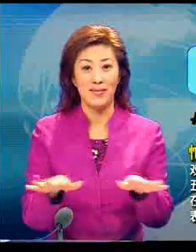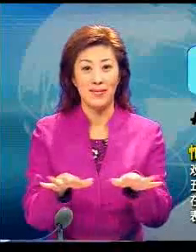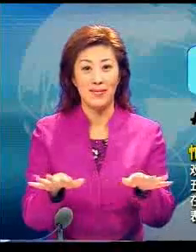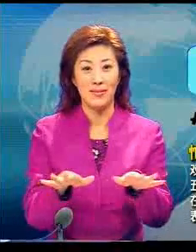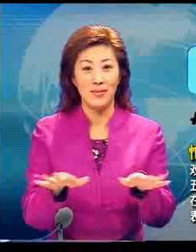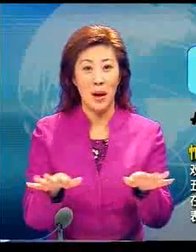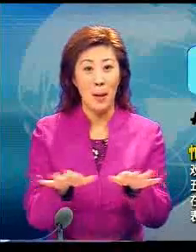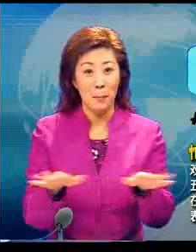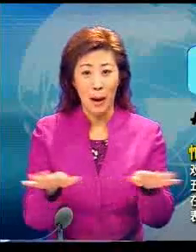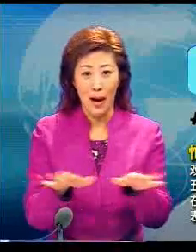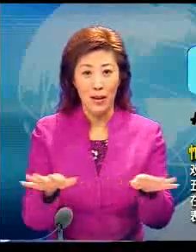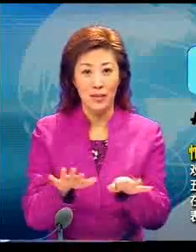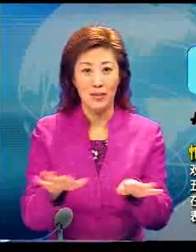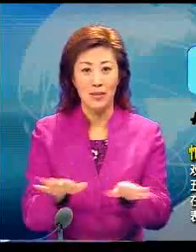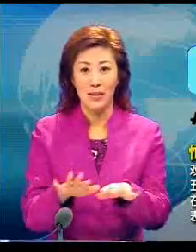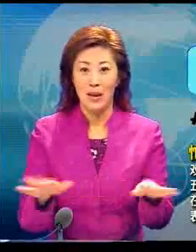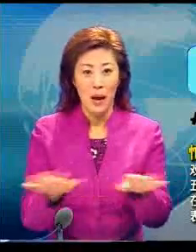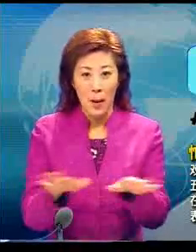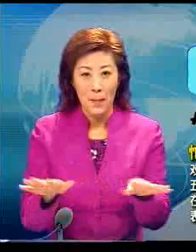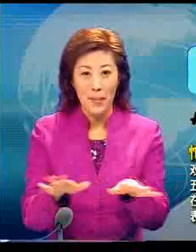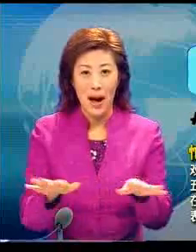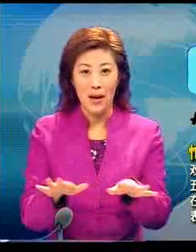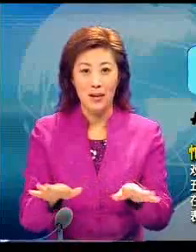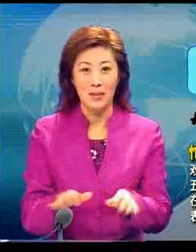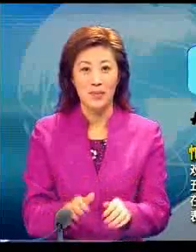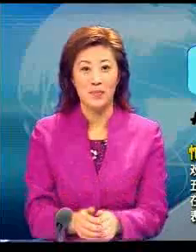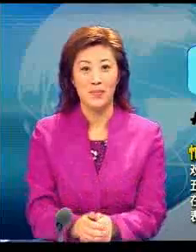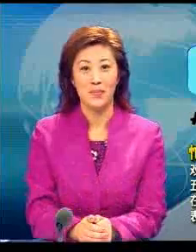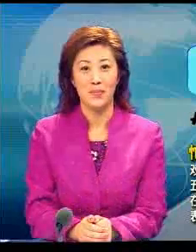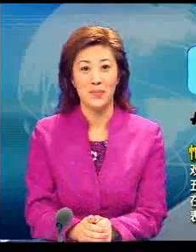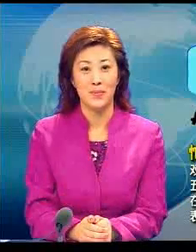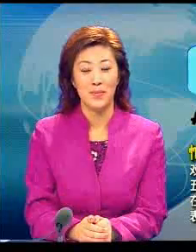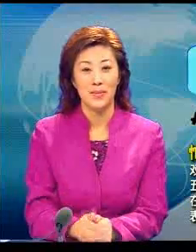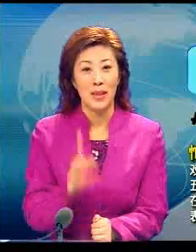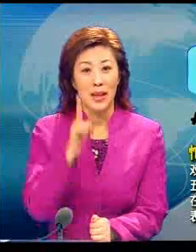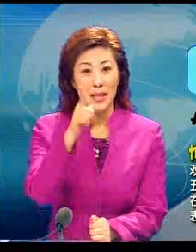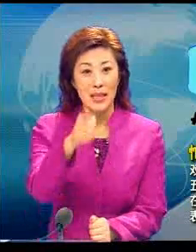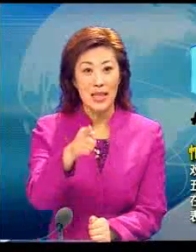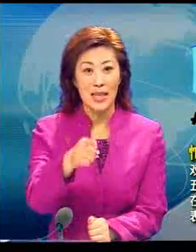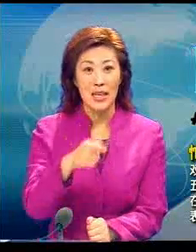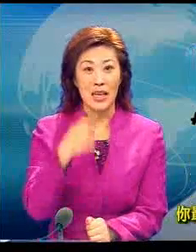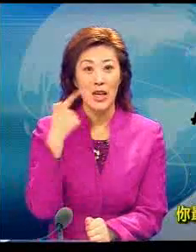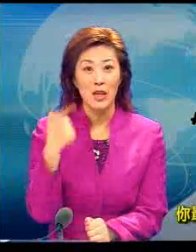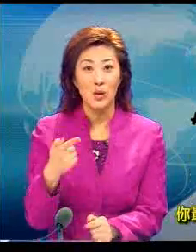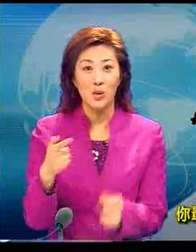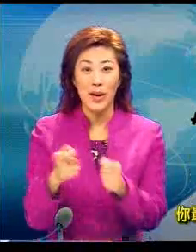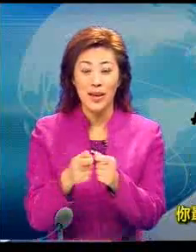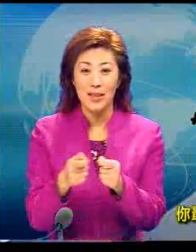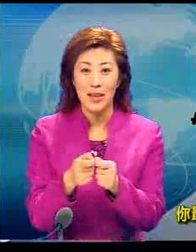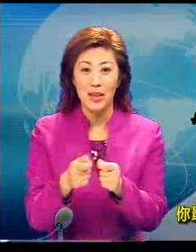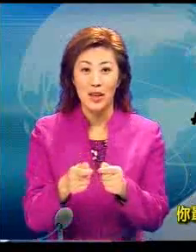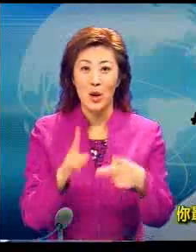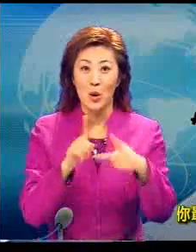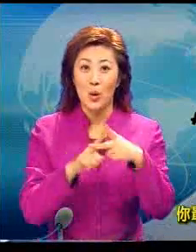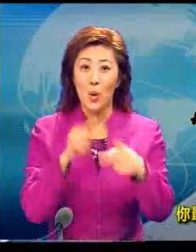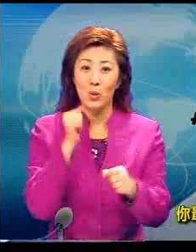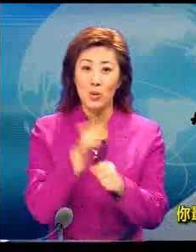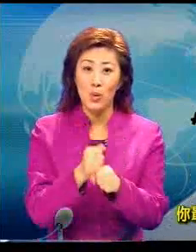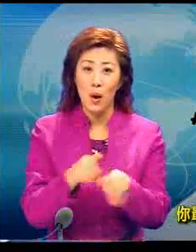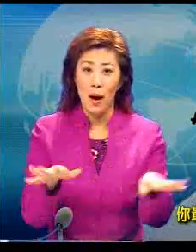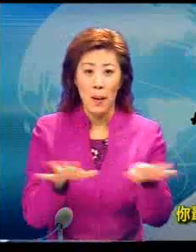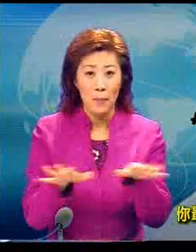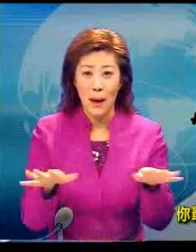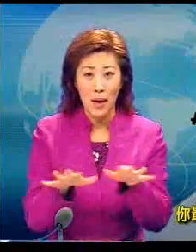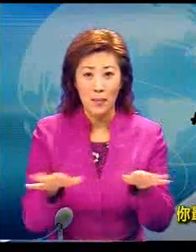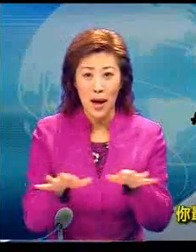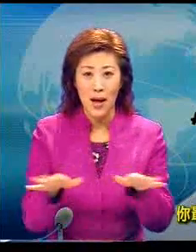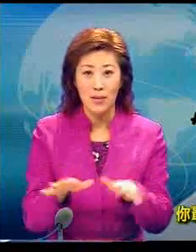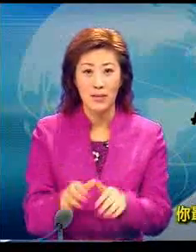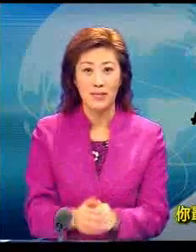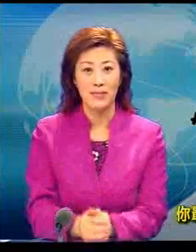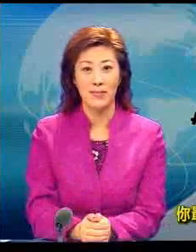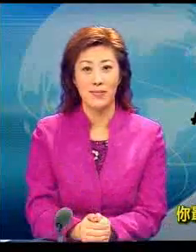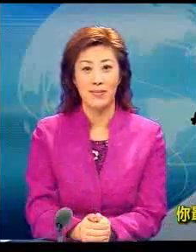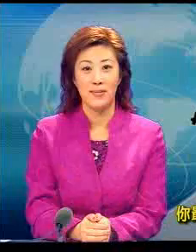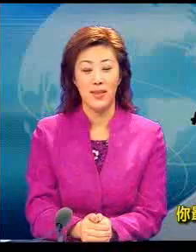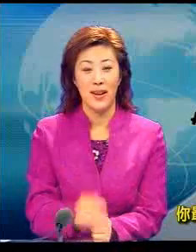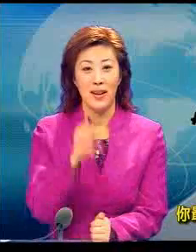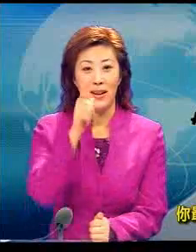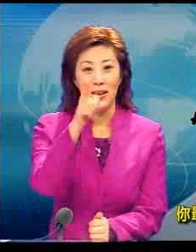忙，忙。 你最近工作忙吗？ 你